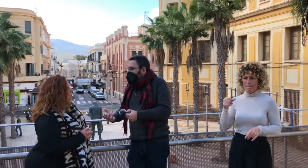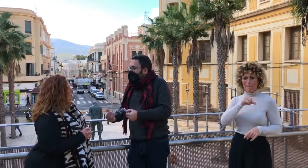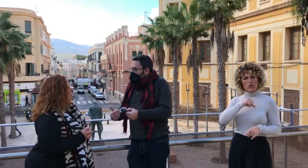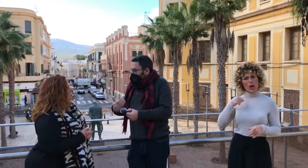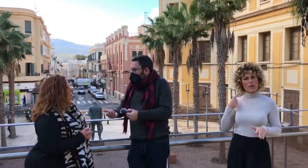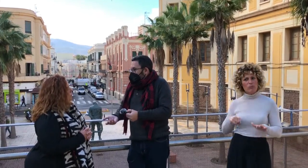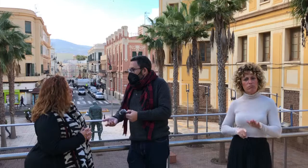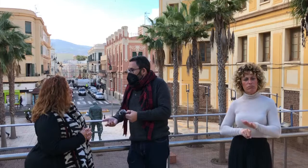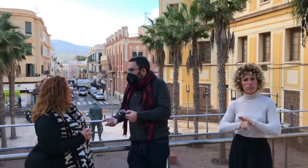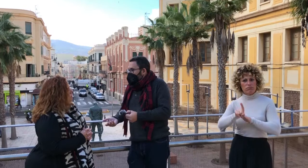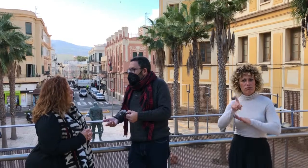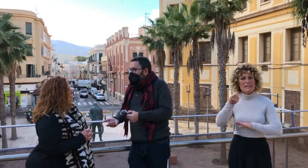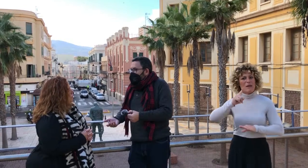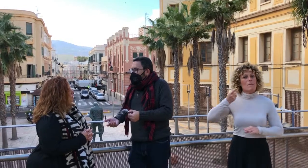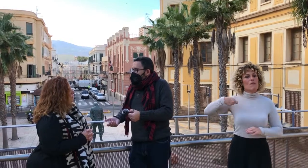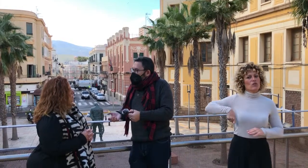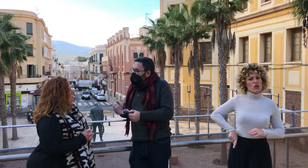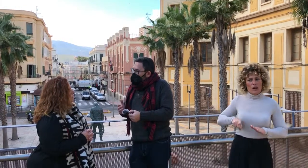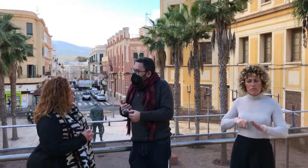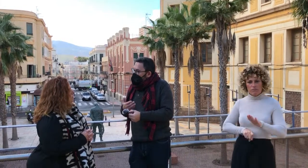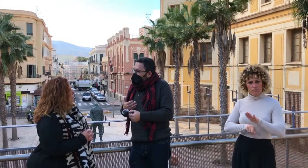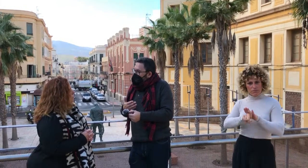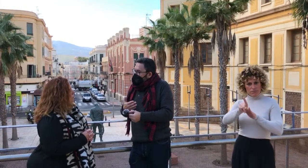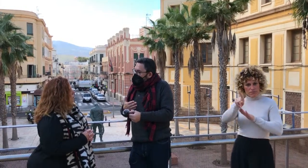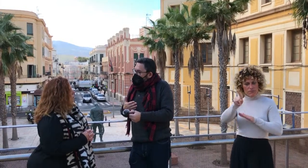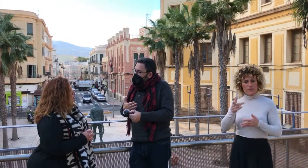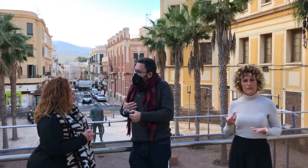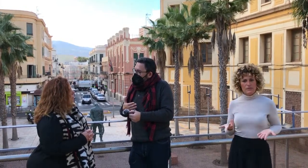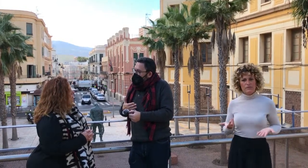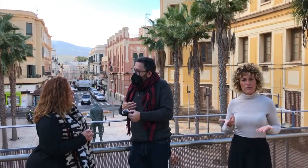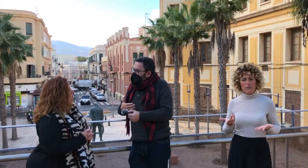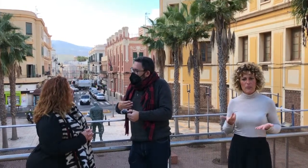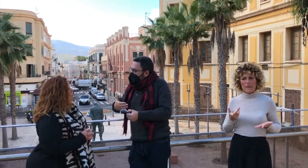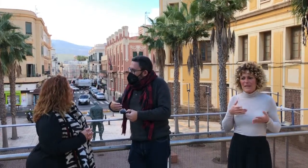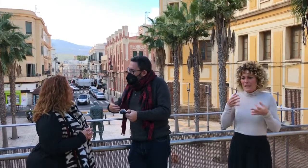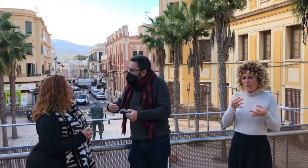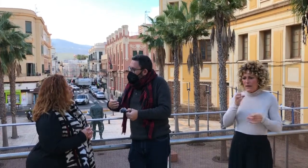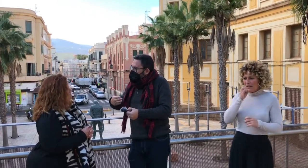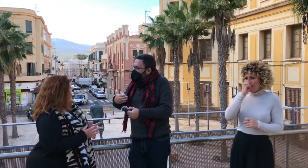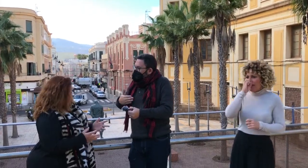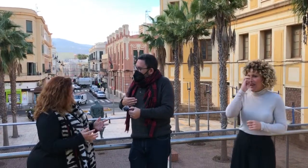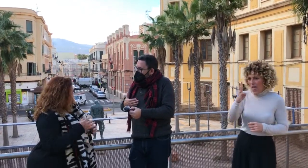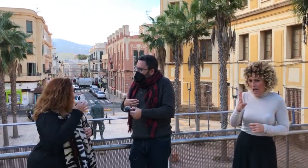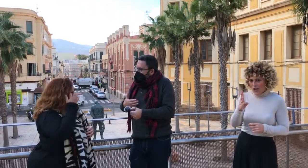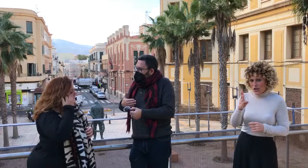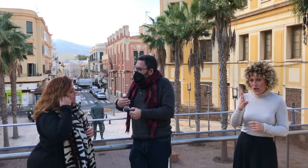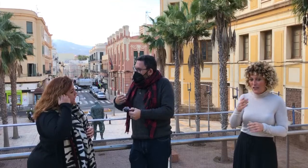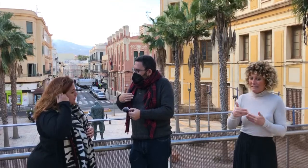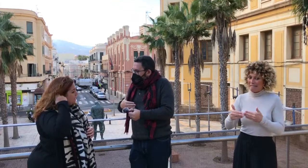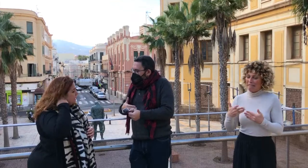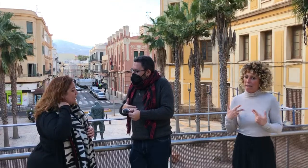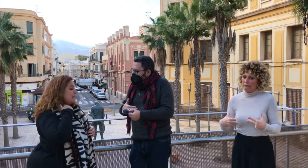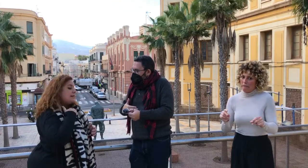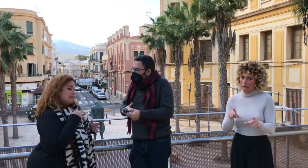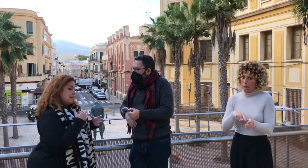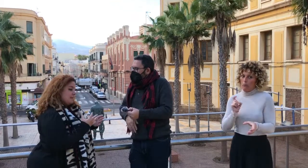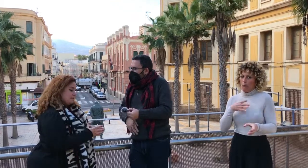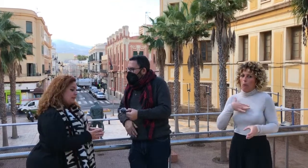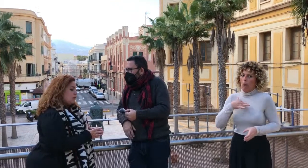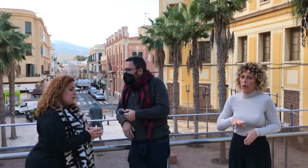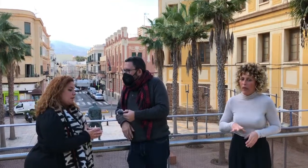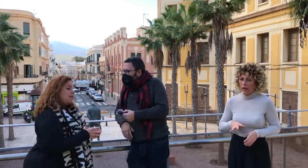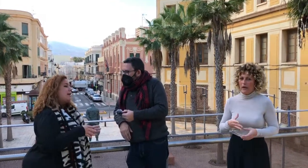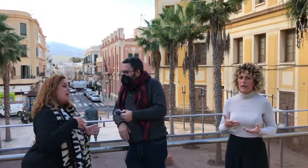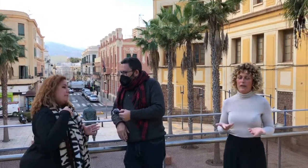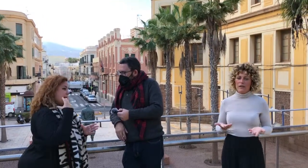personalmente y profesionalmente, bueno, siempre está a 3 años de que te quiten con la intranquilidad. Y además te